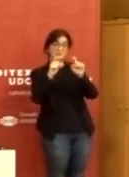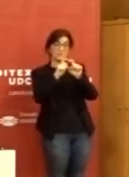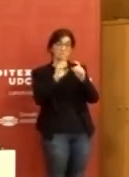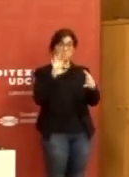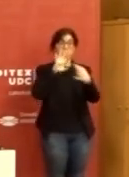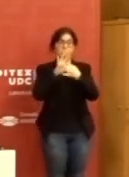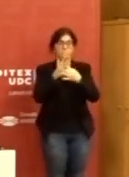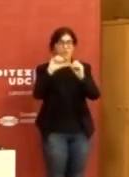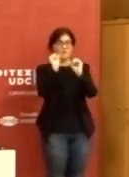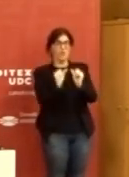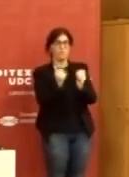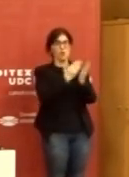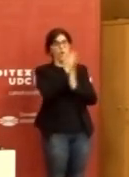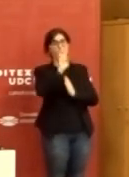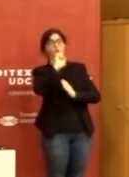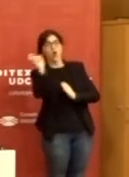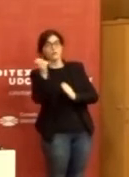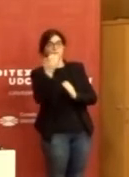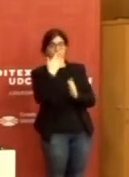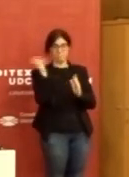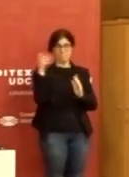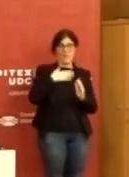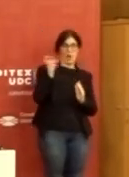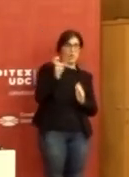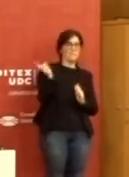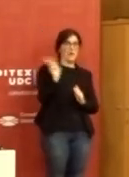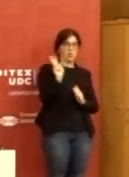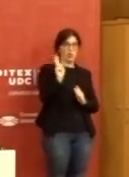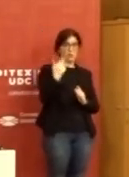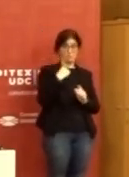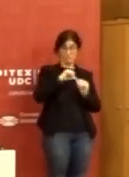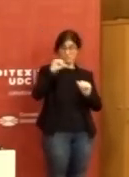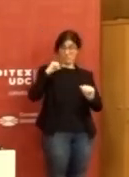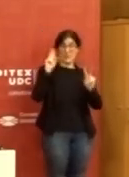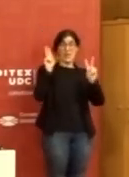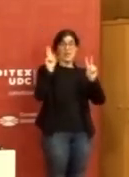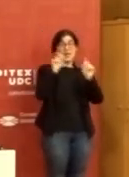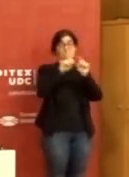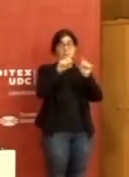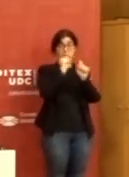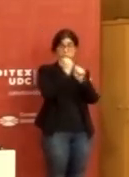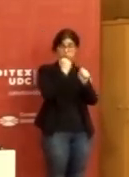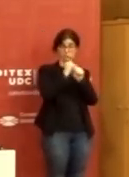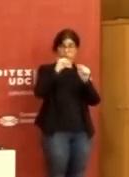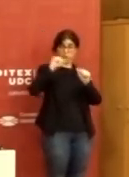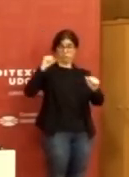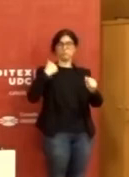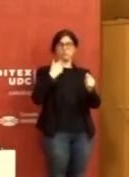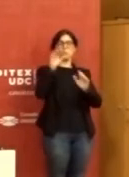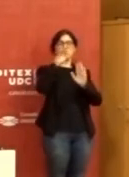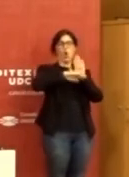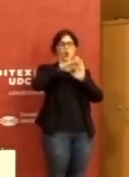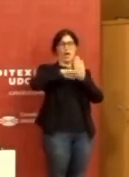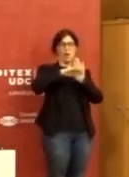Pregunto básicamente, vengo de Venezuela, en la empresa donde yo trabajé desarrollamos un programa de inserción y formación laboral de personas con